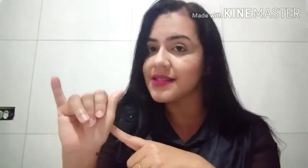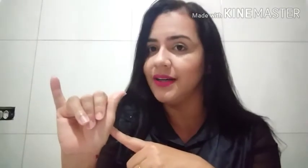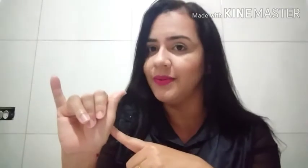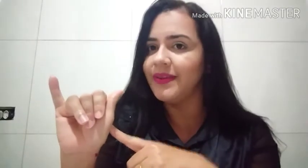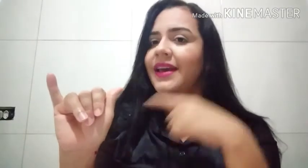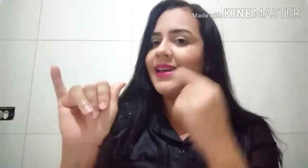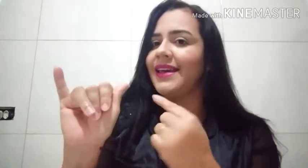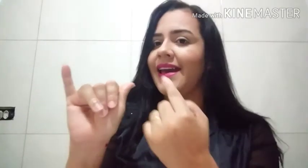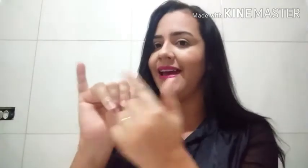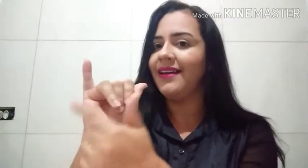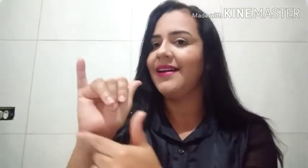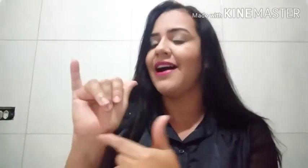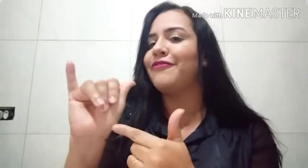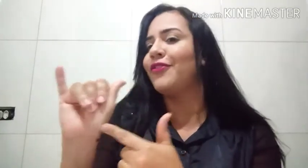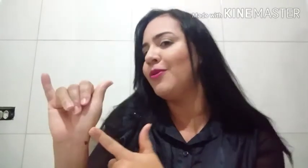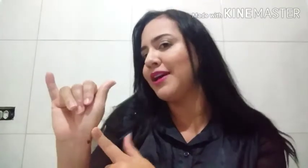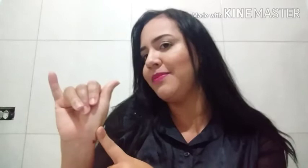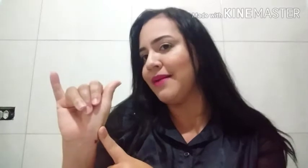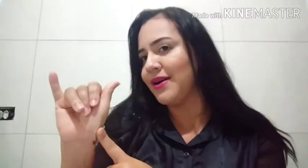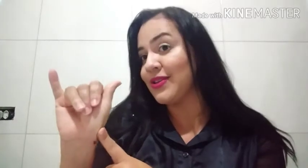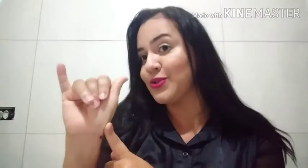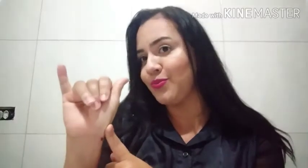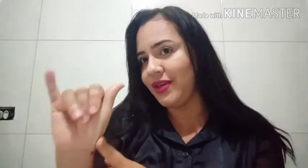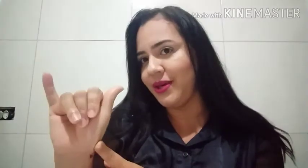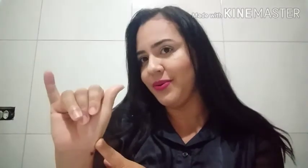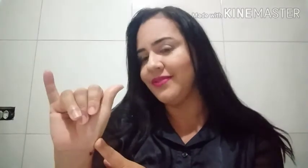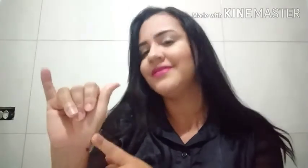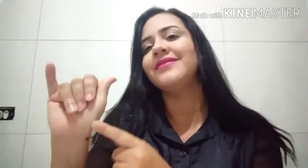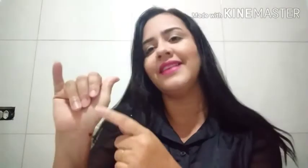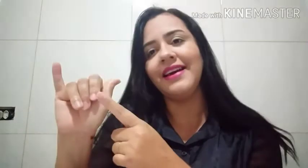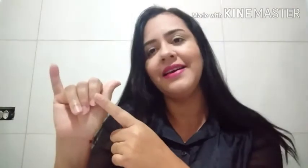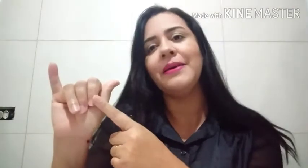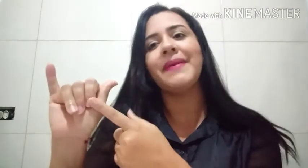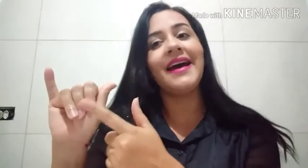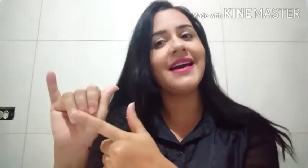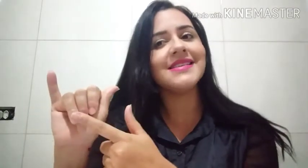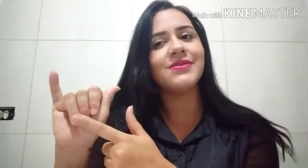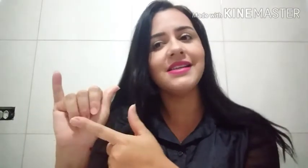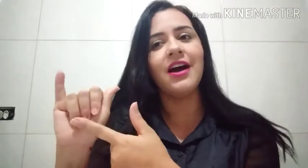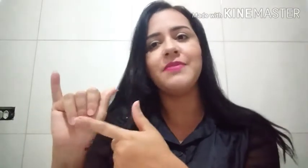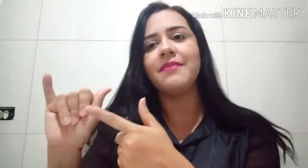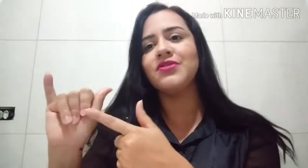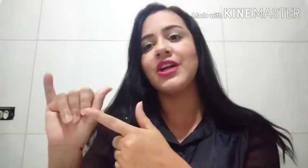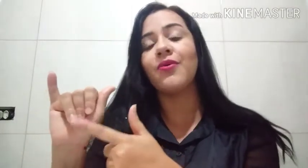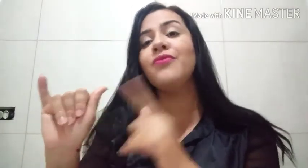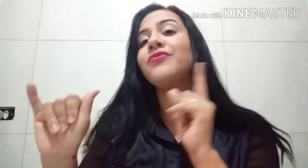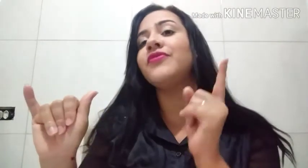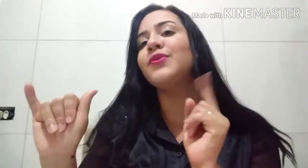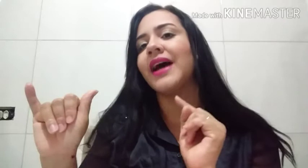configuração, que é a forma que minha mão assumiu, né, para realizar um sinal. A minha mão está